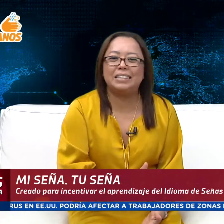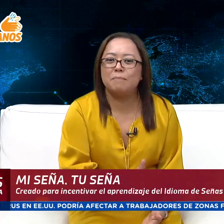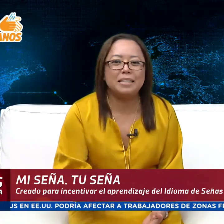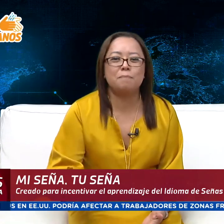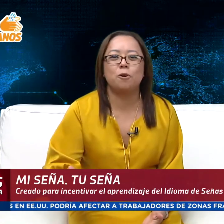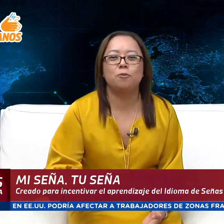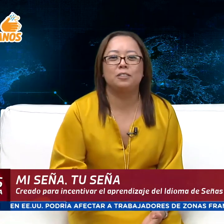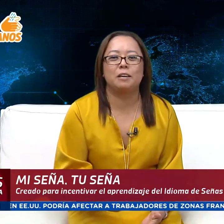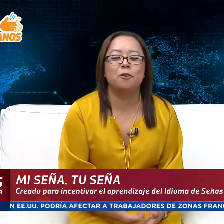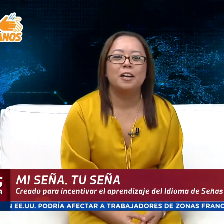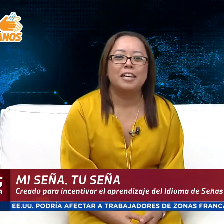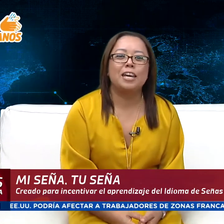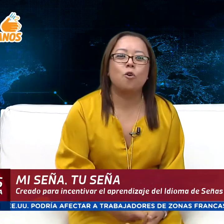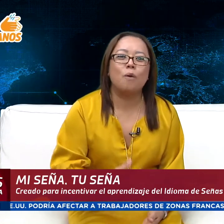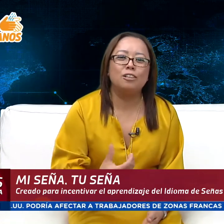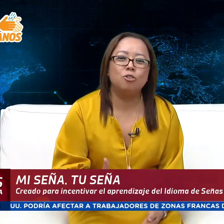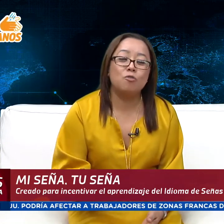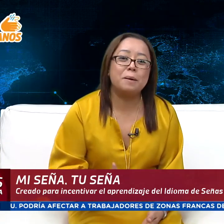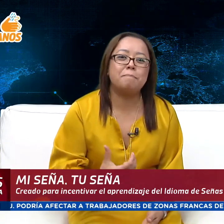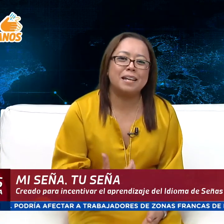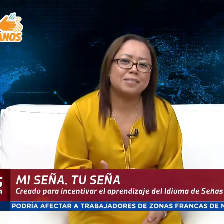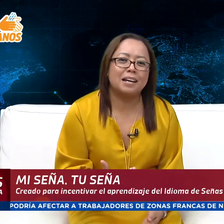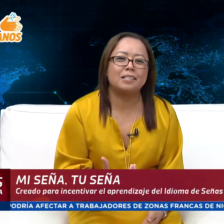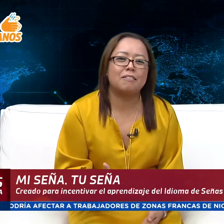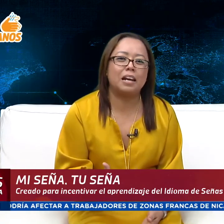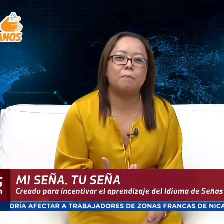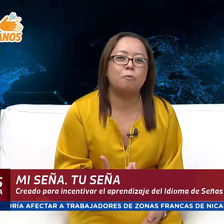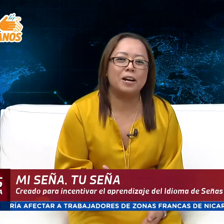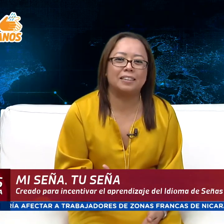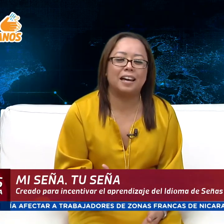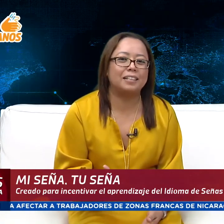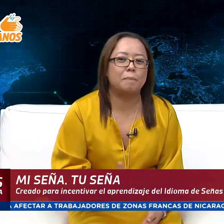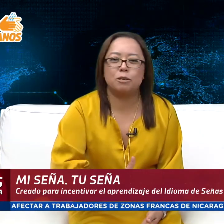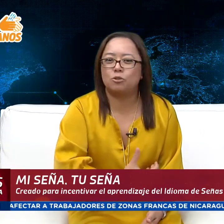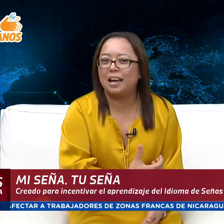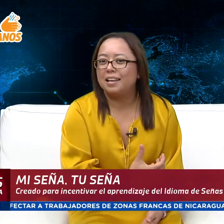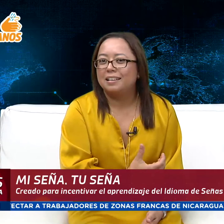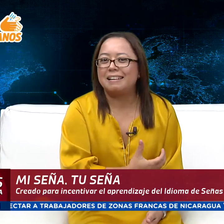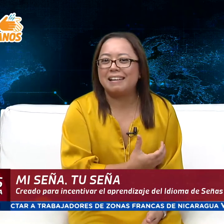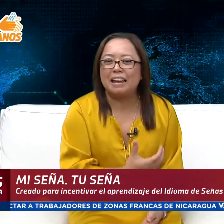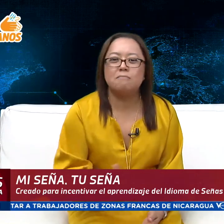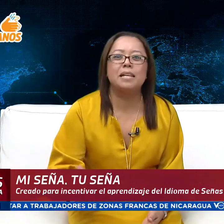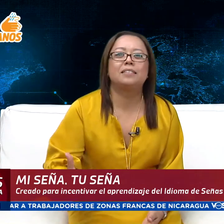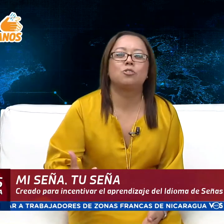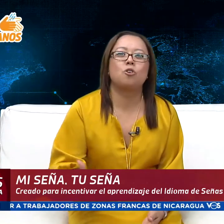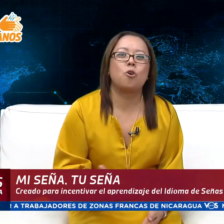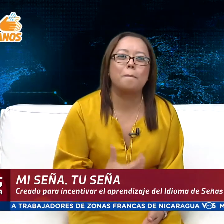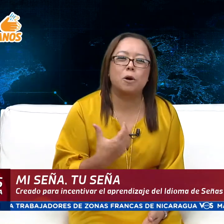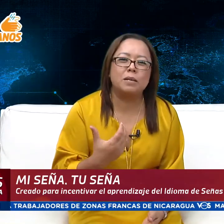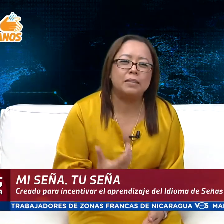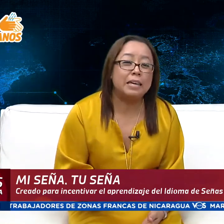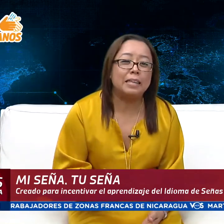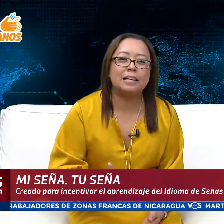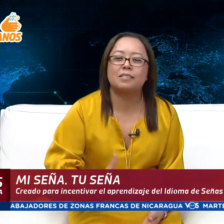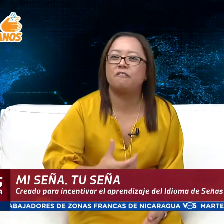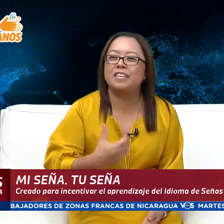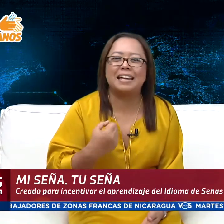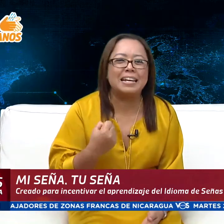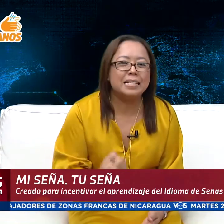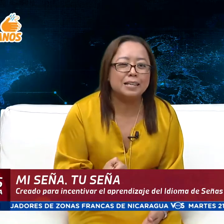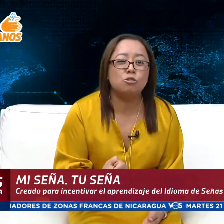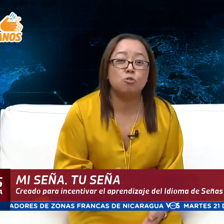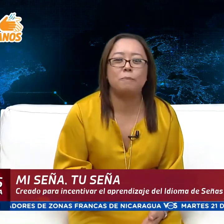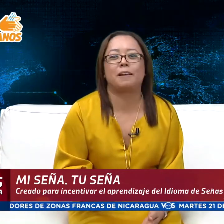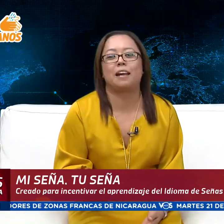es altamente productivo y cuando una empresa les abre la puerta estas personas realmente son comprometidas se